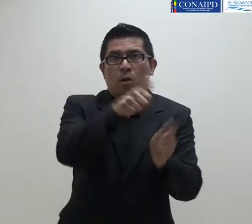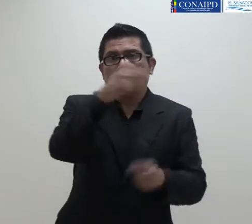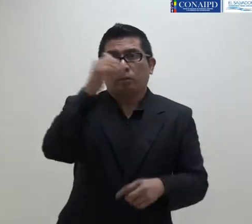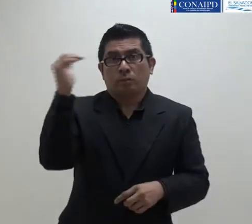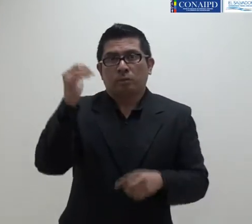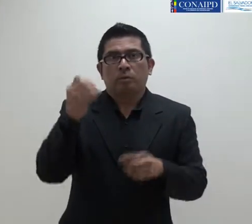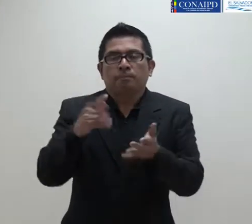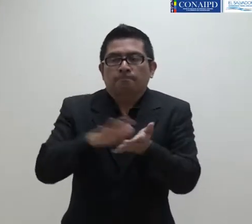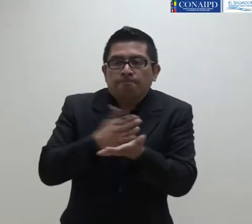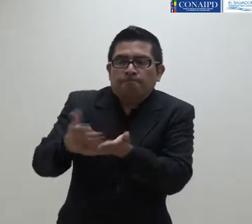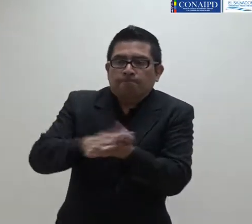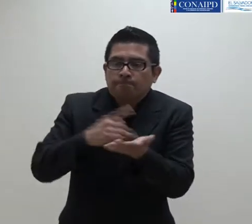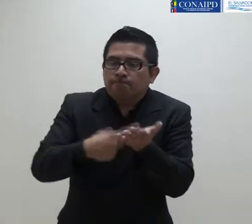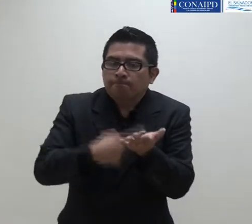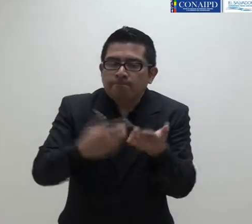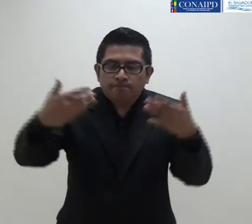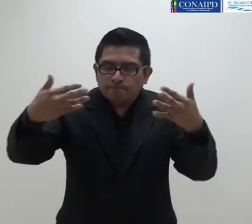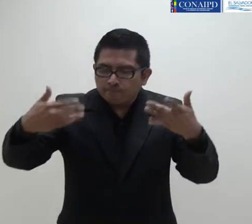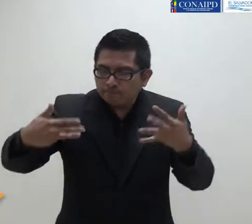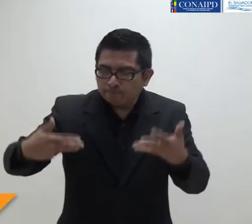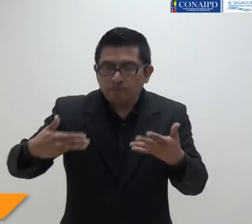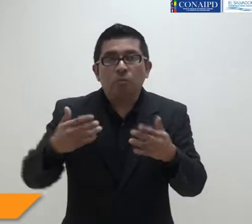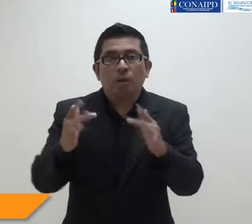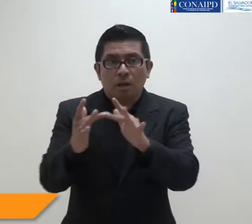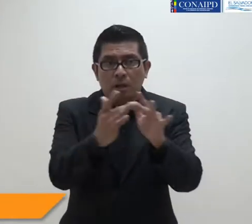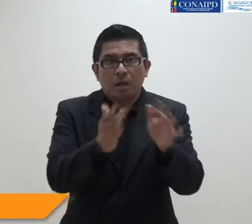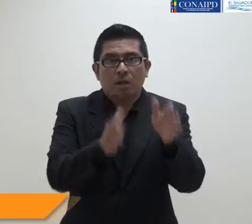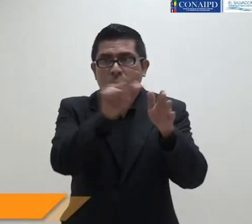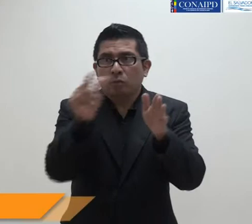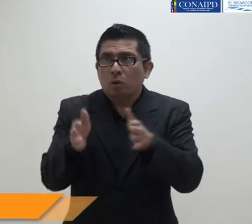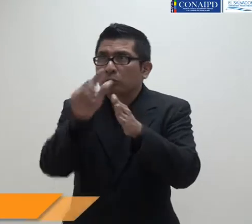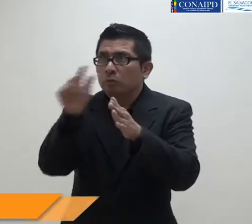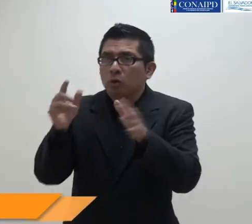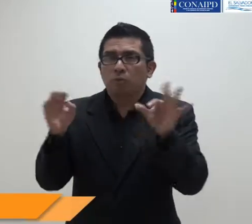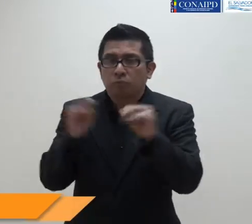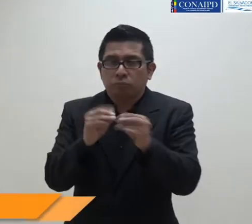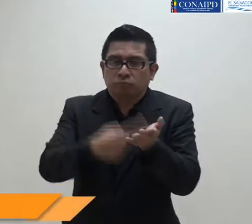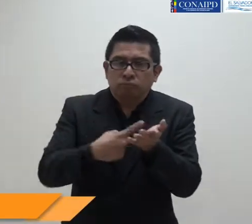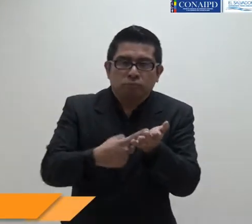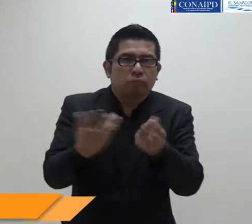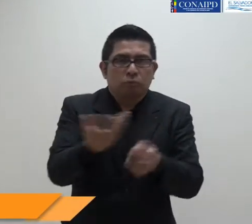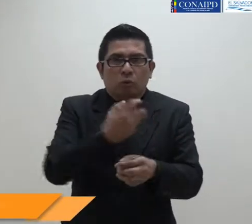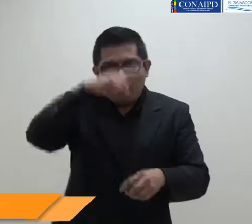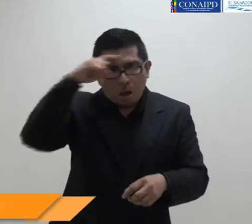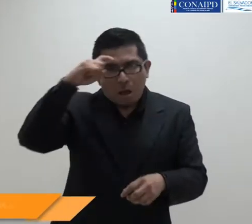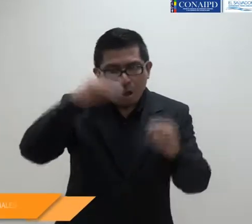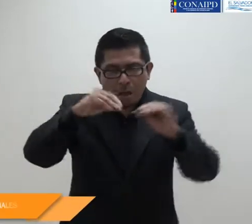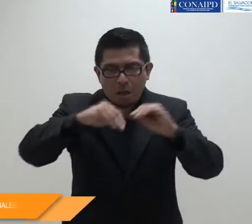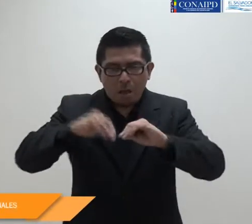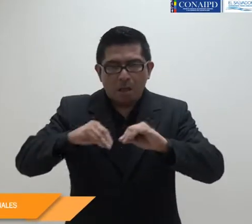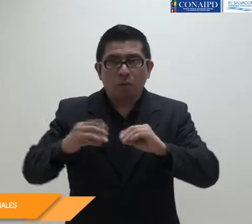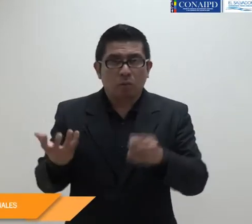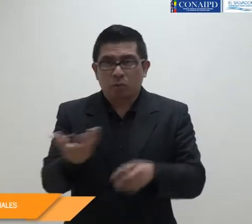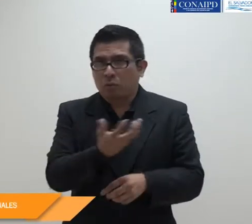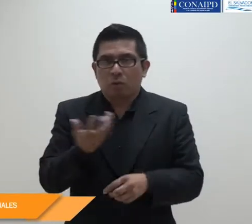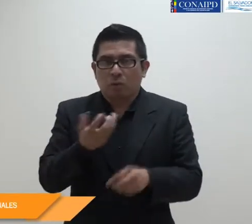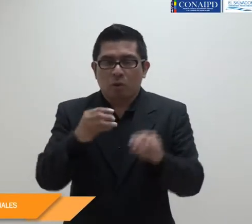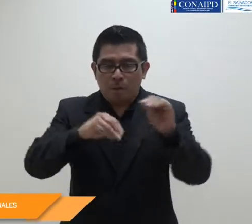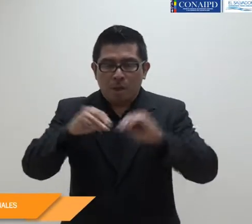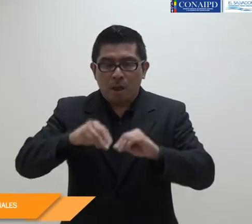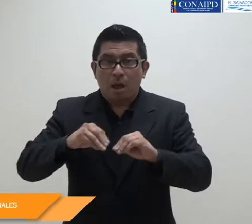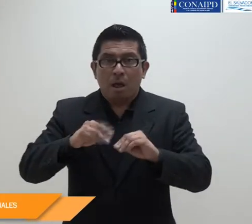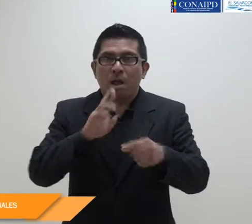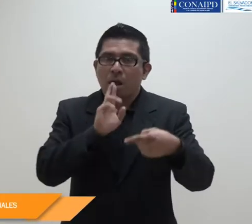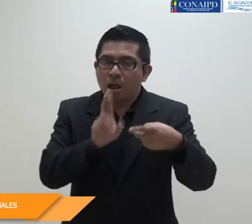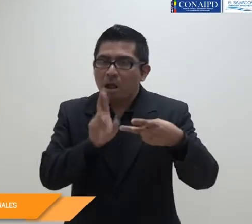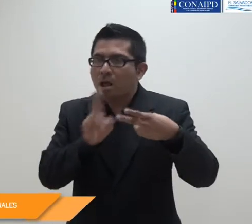Exteriores, socializó la lista de cuestiones con las instituciones involucradas y desarrolló una serie de jornadas de trabajo con las mismas, a fin de dar respuesta a